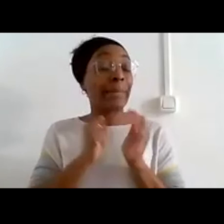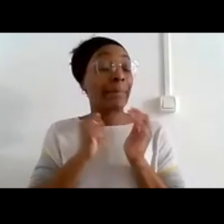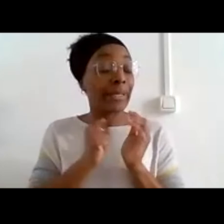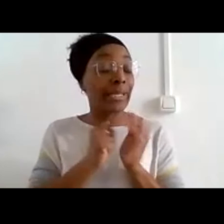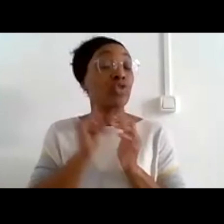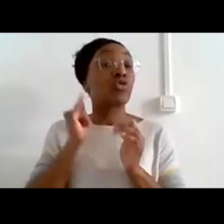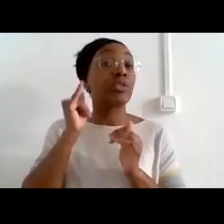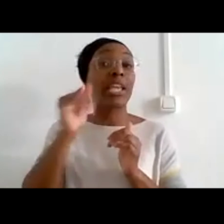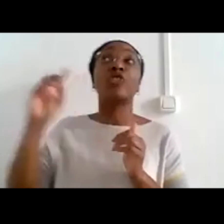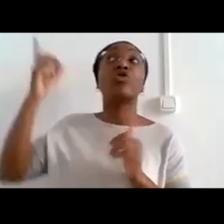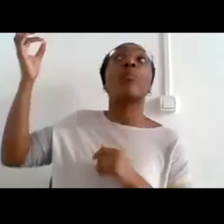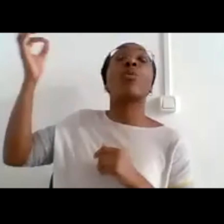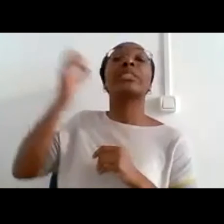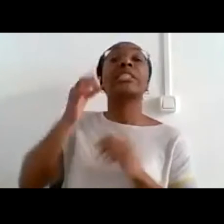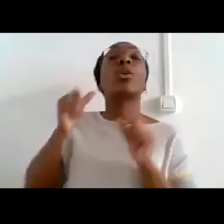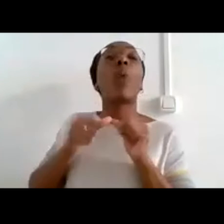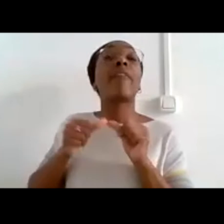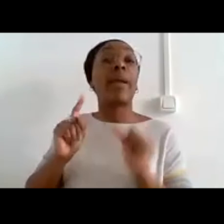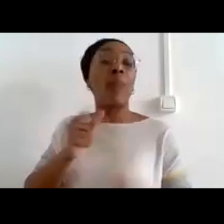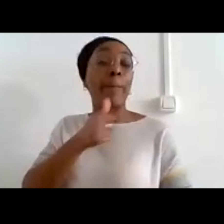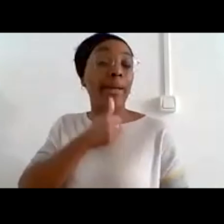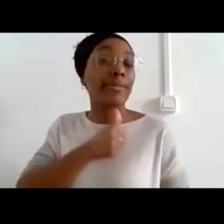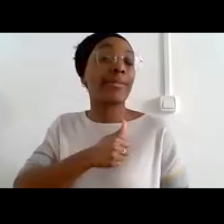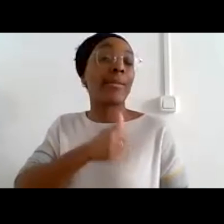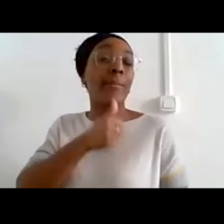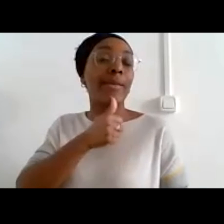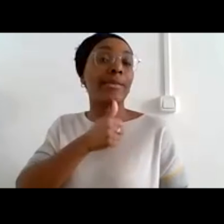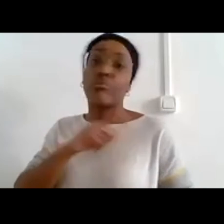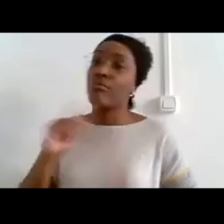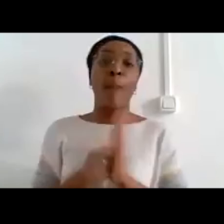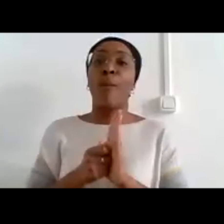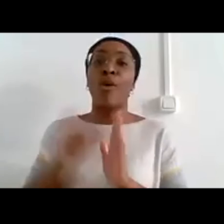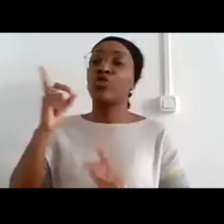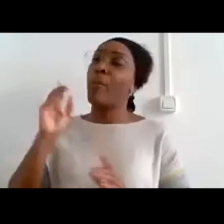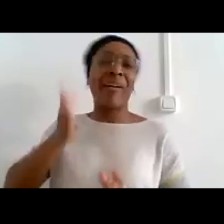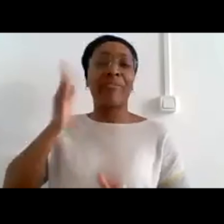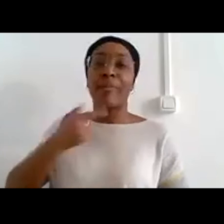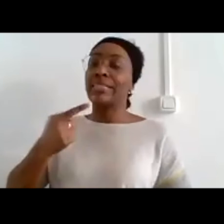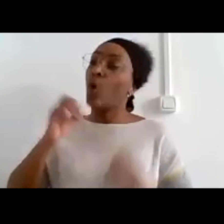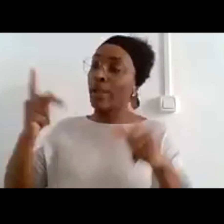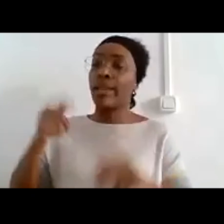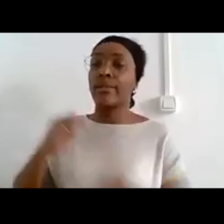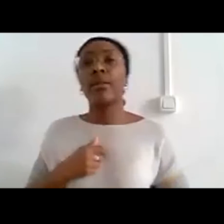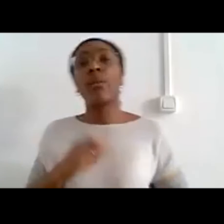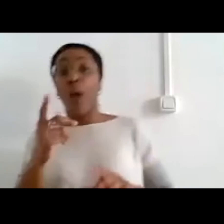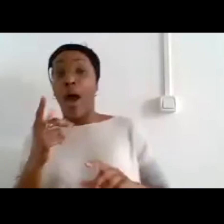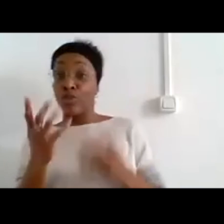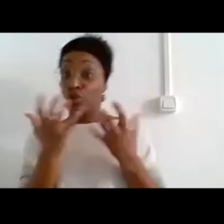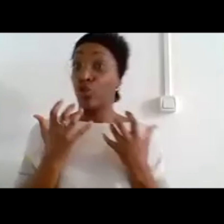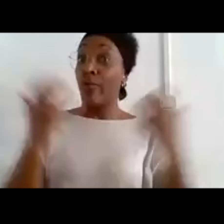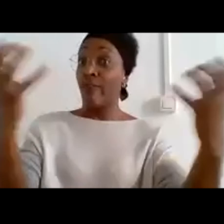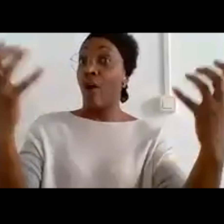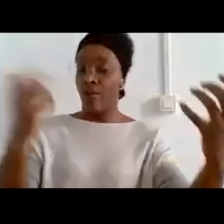c'est quoi ce truc-là? Qu'est-ce qu'il faut que je fasse?» Et et puis, un jour, il s'assoit tout devant et c'est là où j'ai vu qu'il y avait